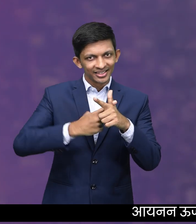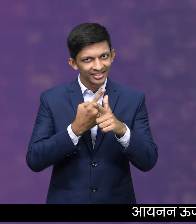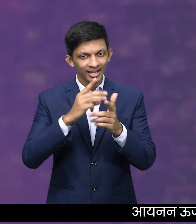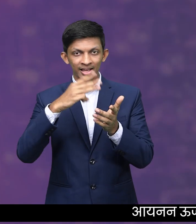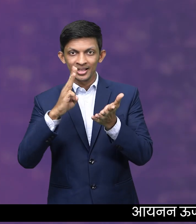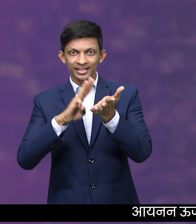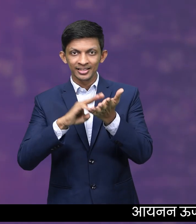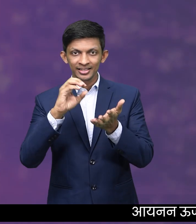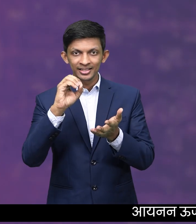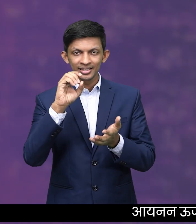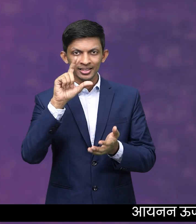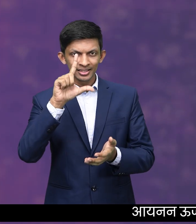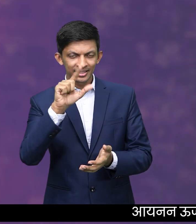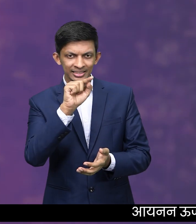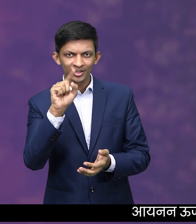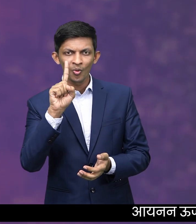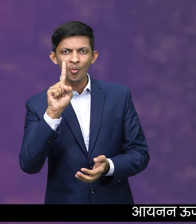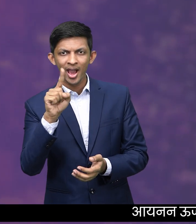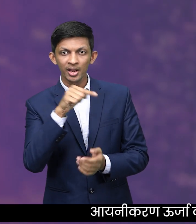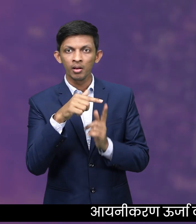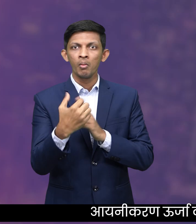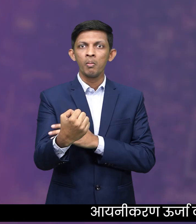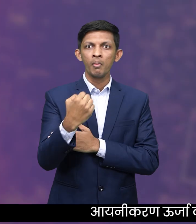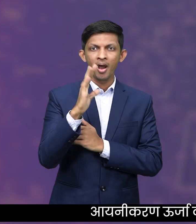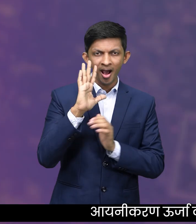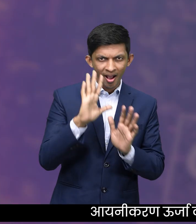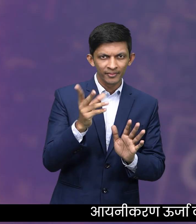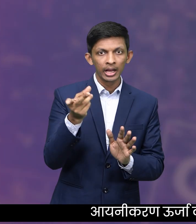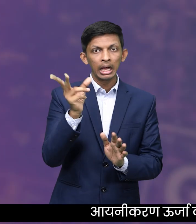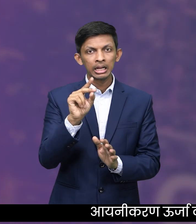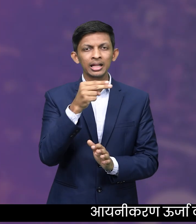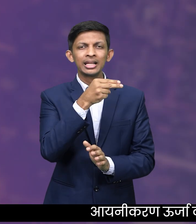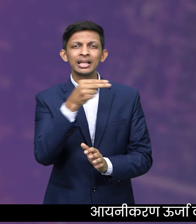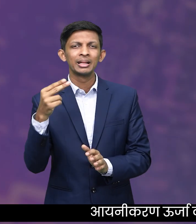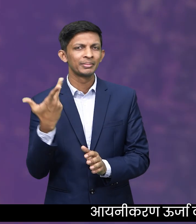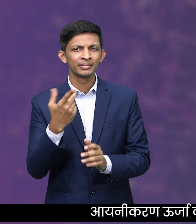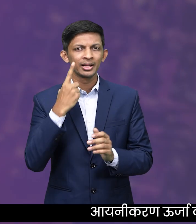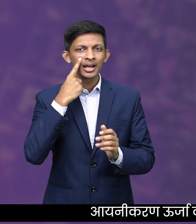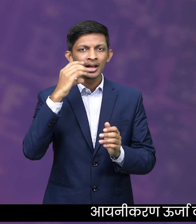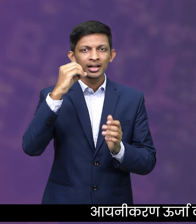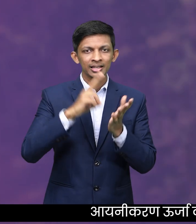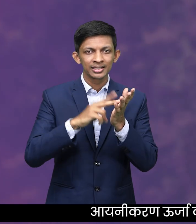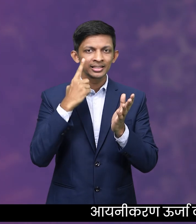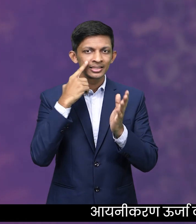kJmol1 में व्यक्त की जाती है। आयनीकरण ऊर्जा को आयनीकरण क्षमता भी कहा जाता है।